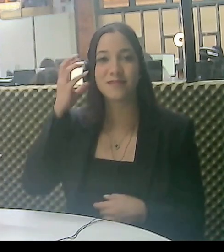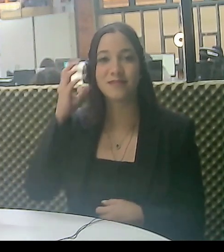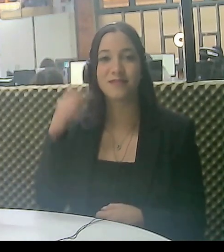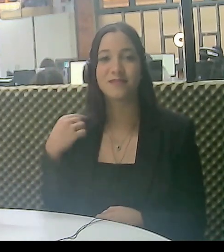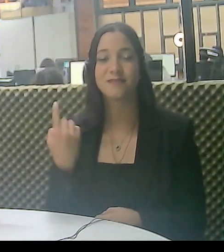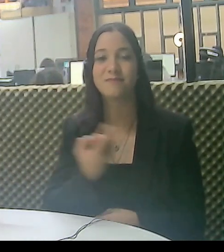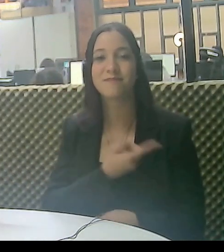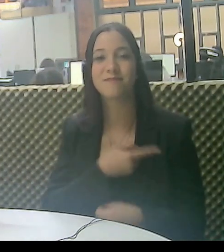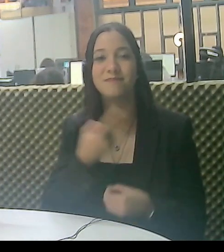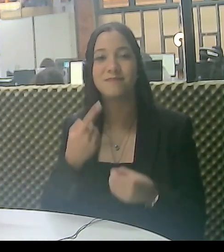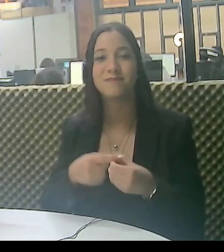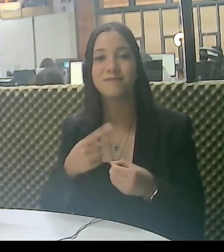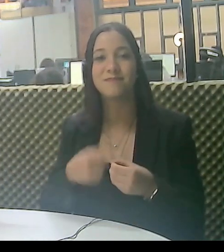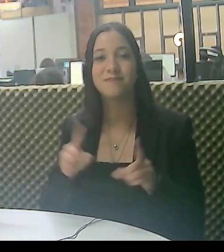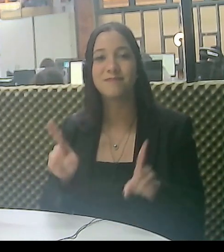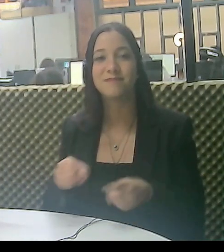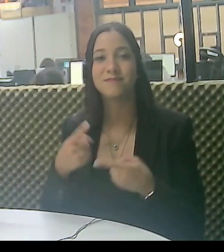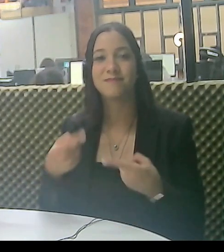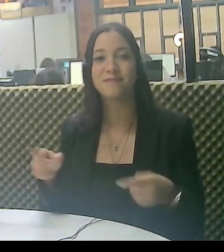Rádio Nossa Cidade.